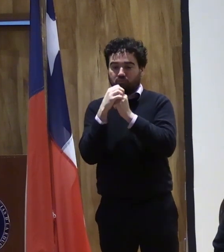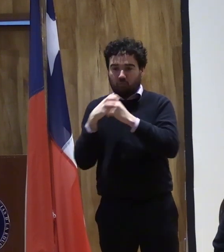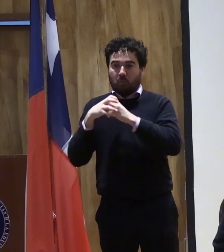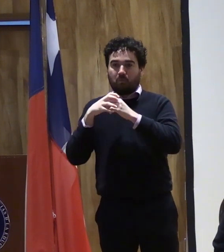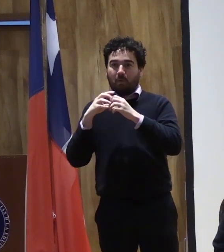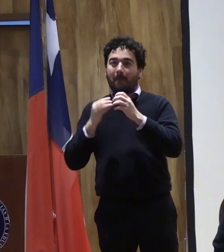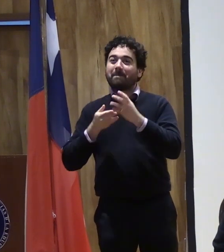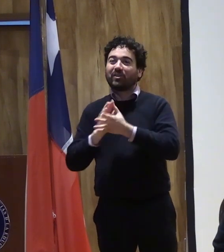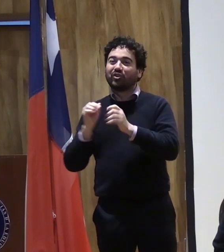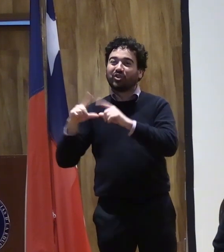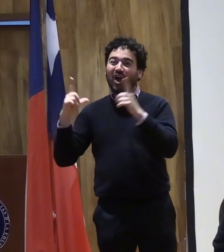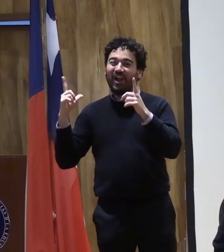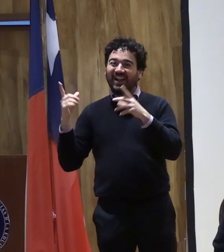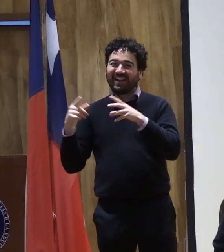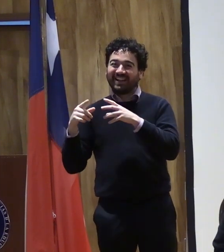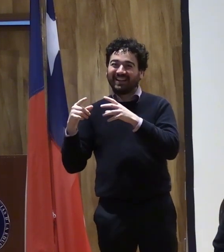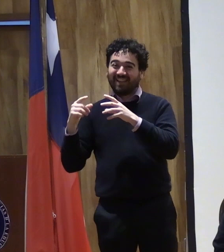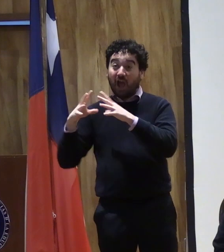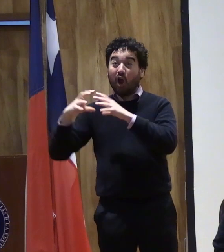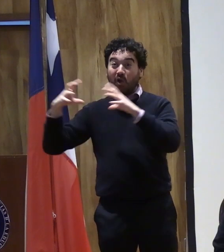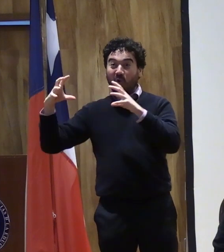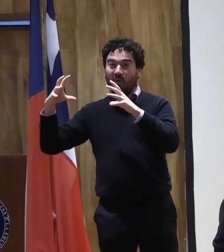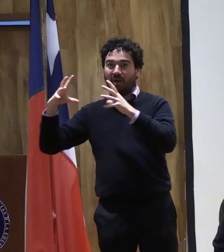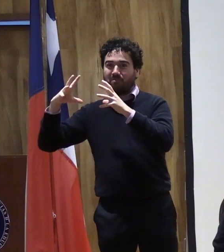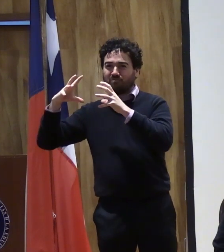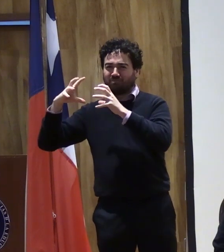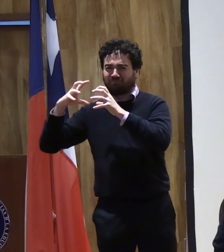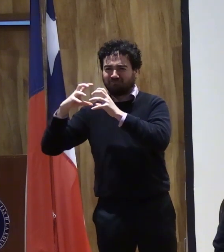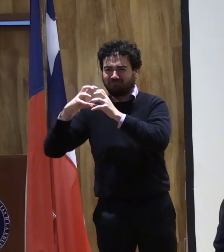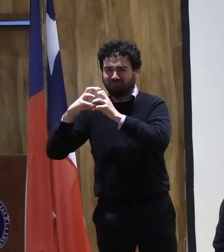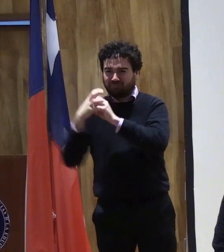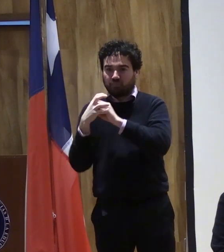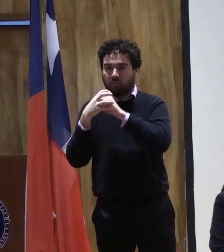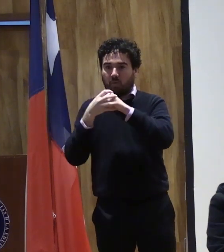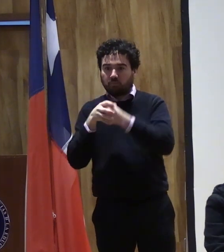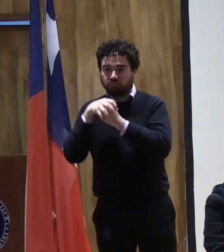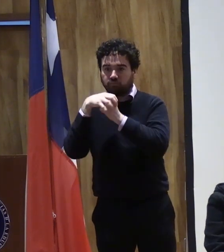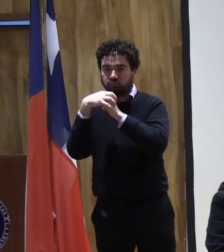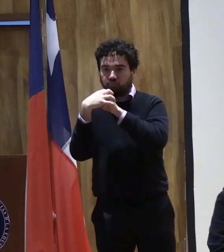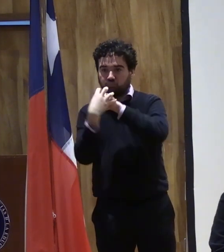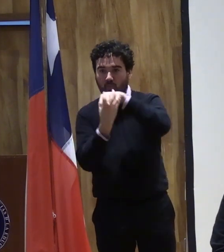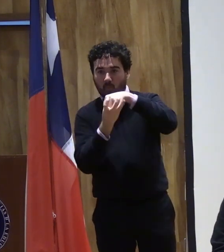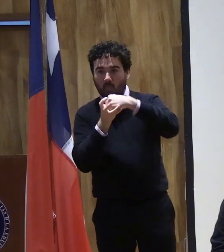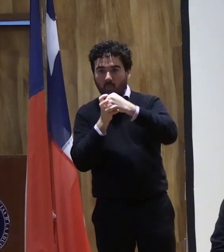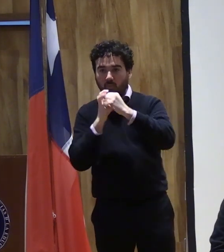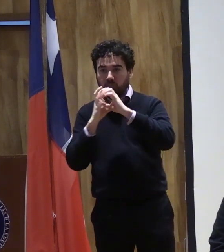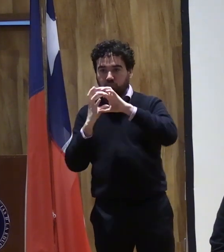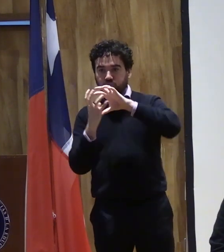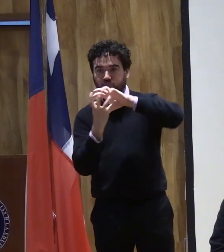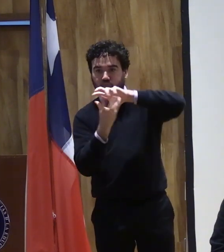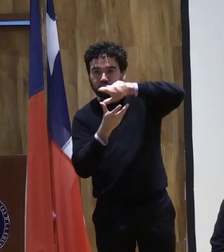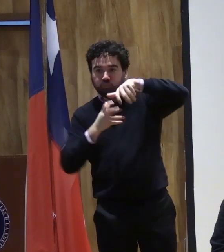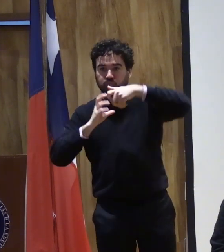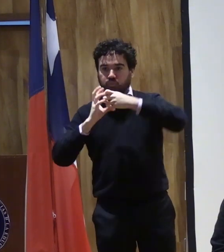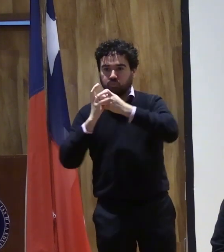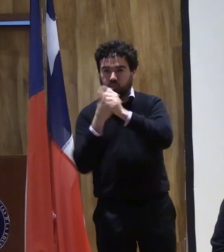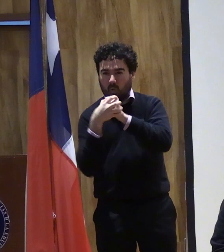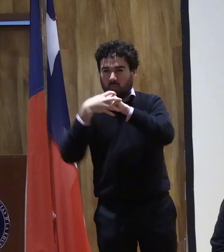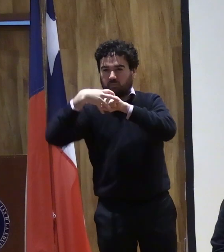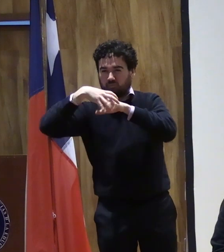contrae y gira un poco más rápido, se contrae más y gira más rápido, se contrae más y